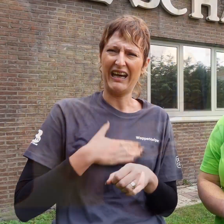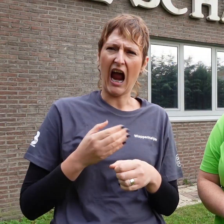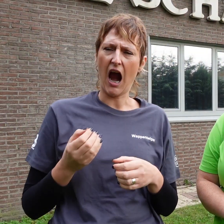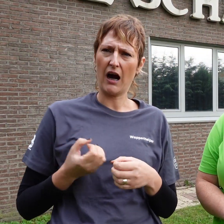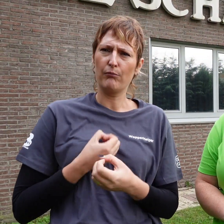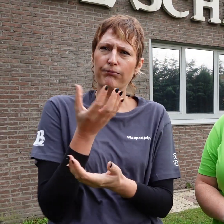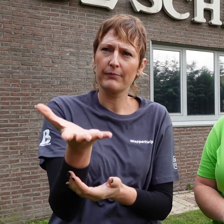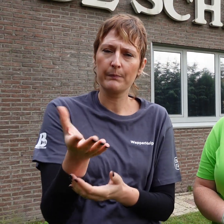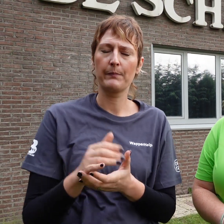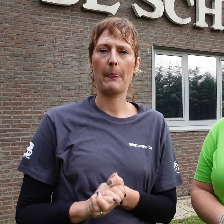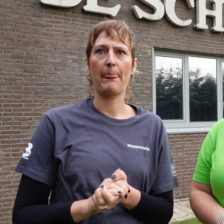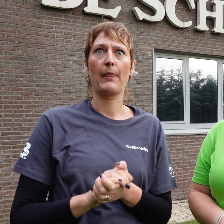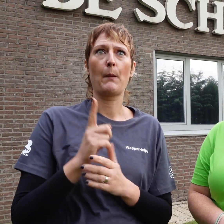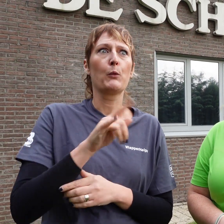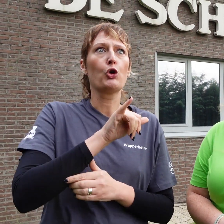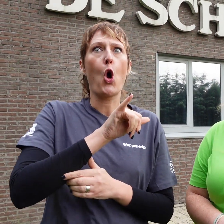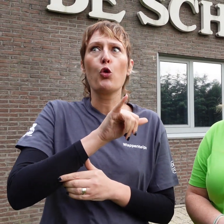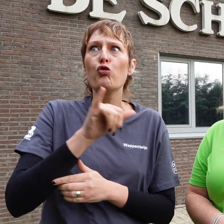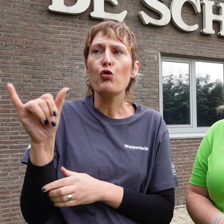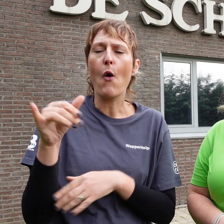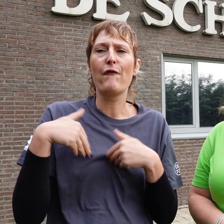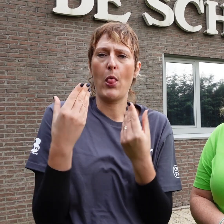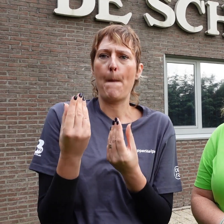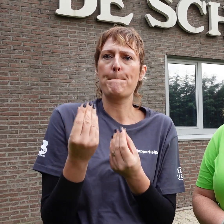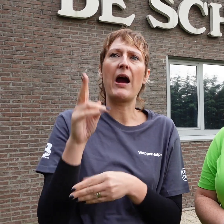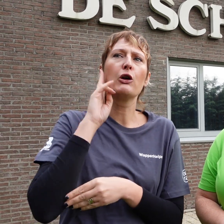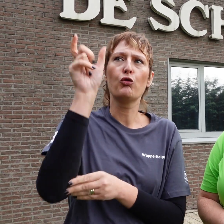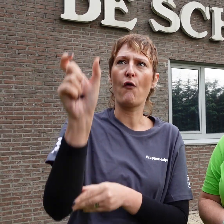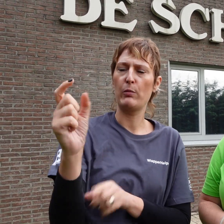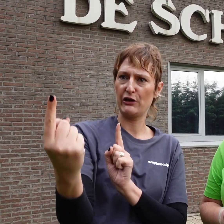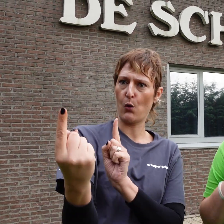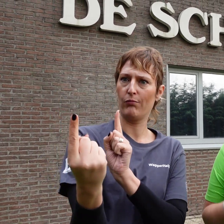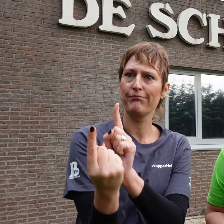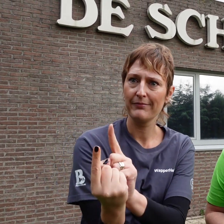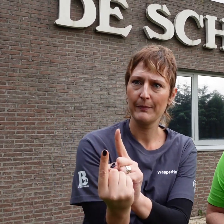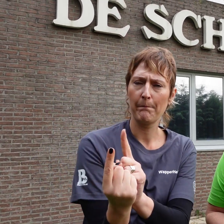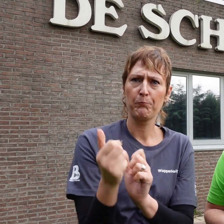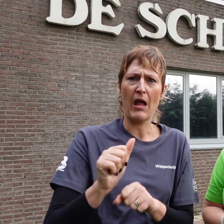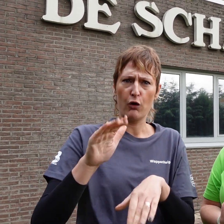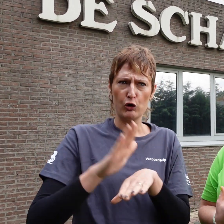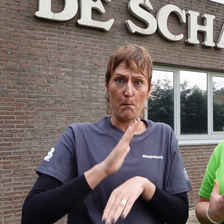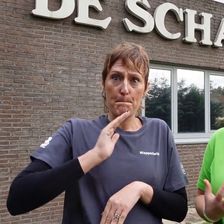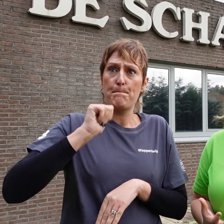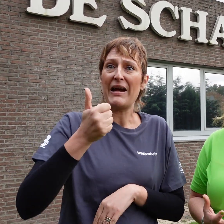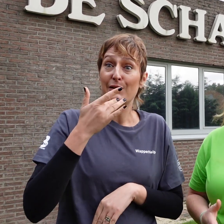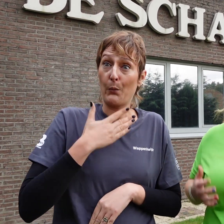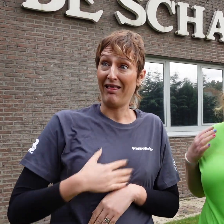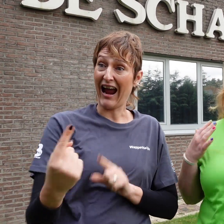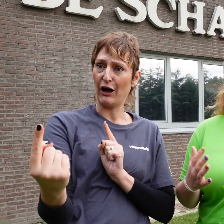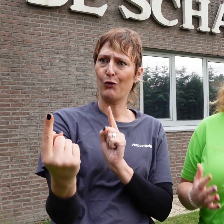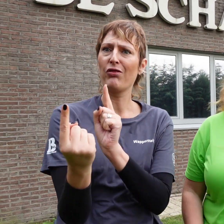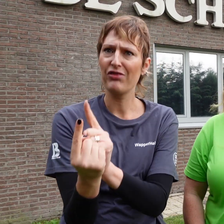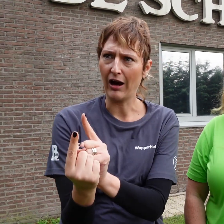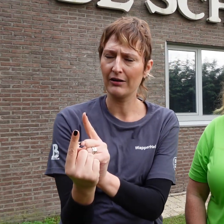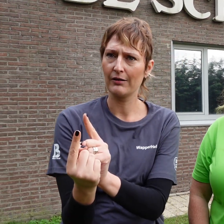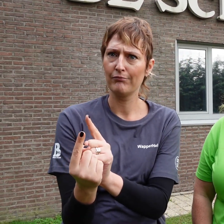om dat je nooit bang hoeft te zijn om een dove persoon aan te spreken als je je best doet en contact wilt maken dan ben